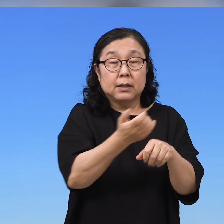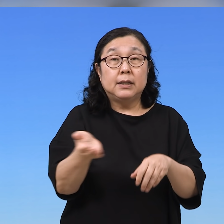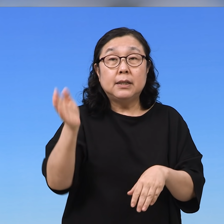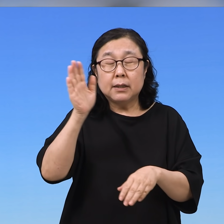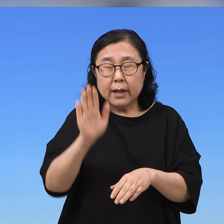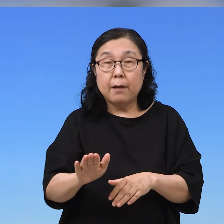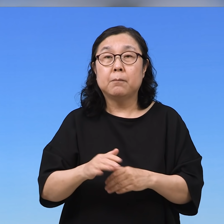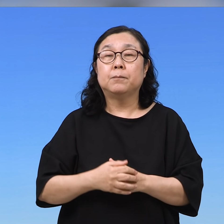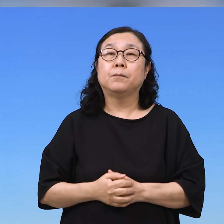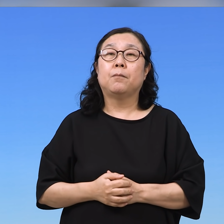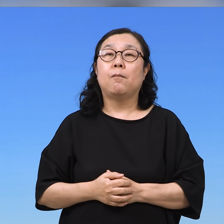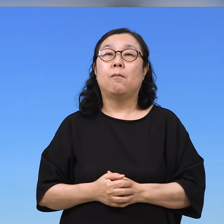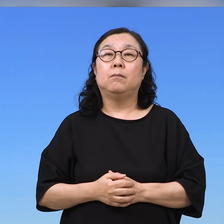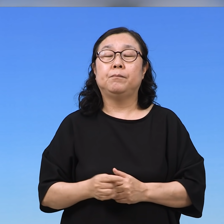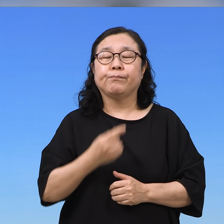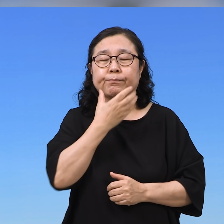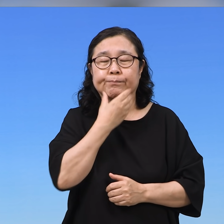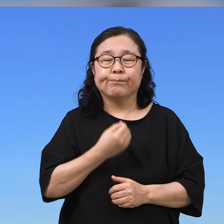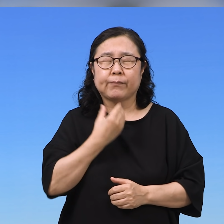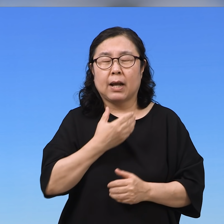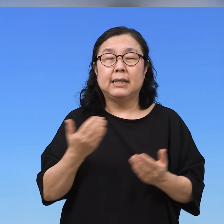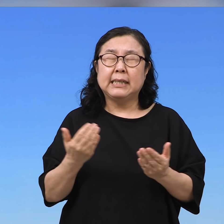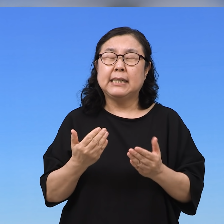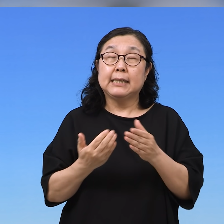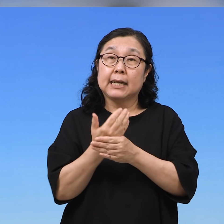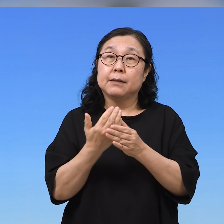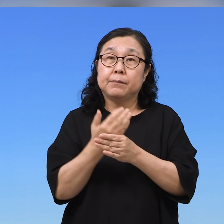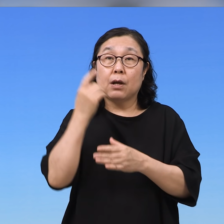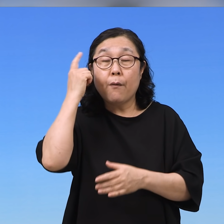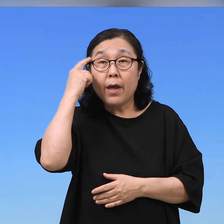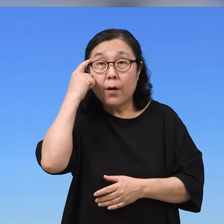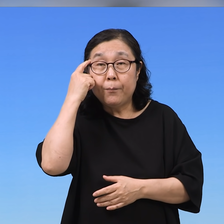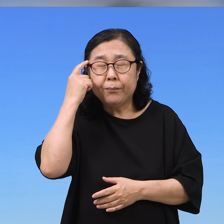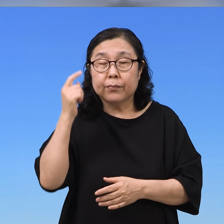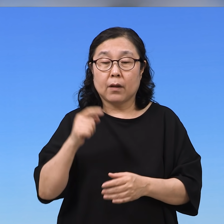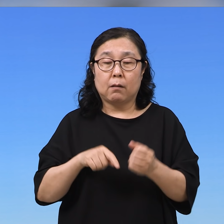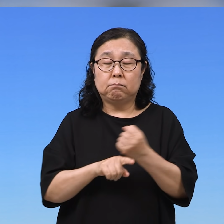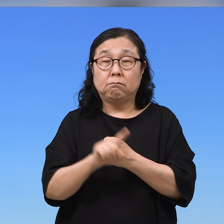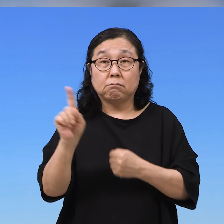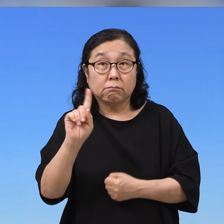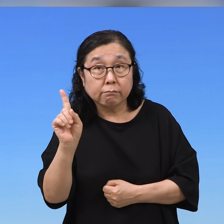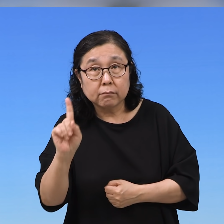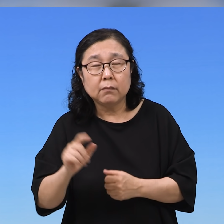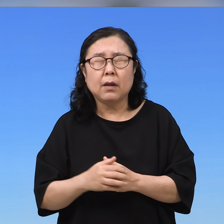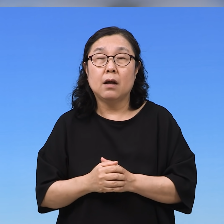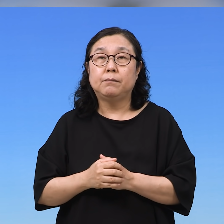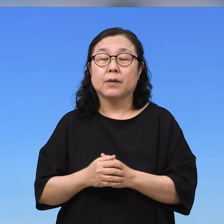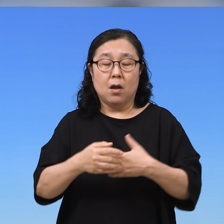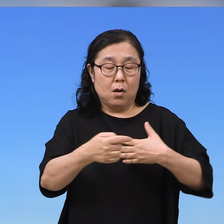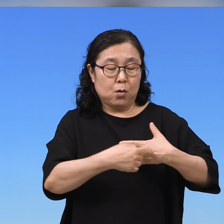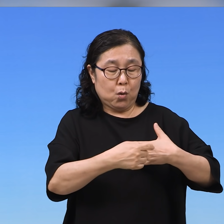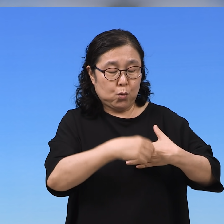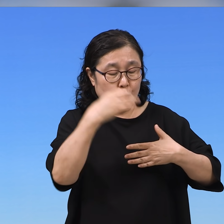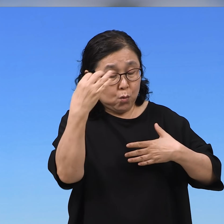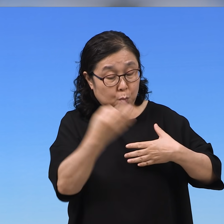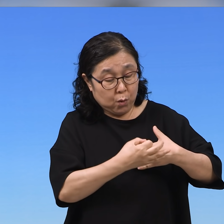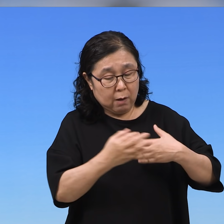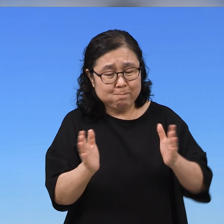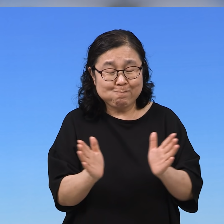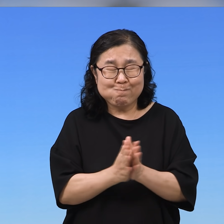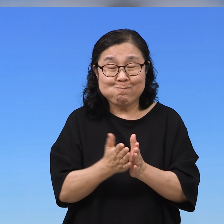이제 내려갔더니요, 불행한 일이 생기는 겁니다. 왜 불행한 일이 생기느냐? 겉보기에